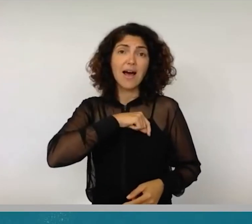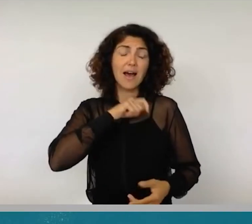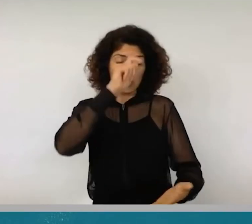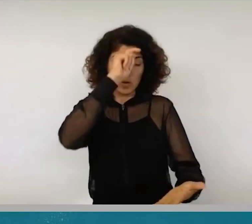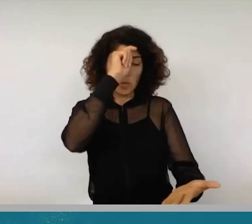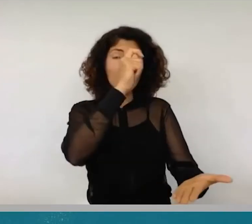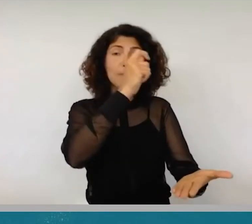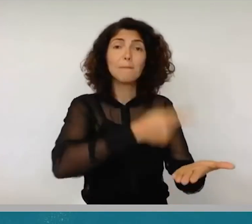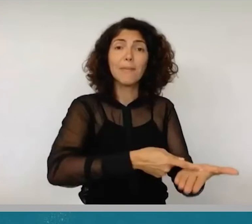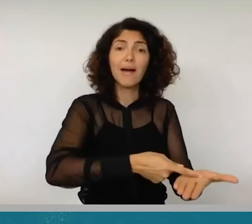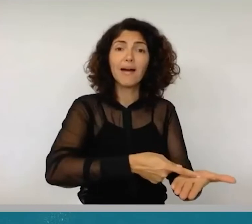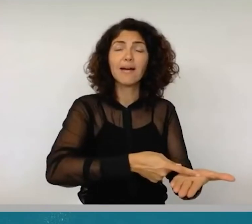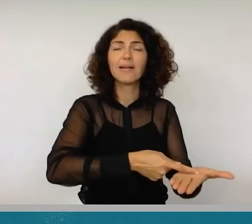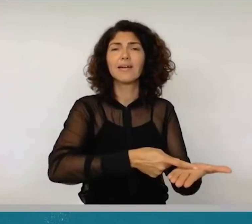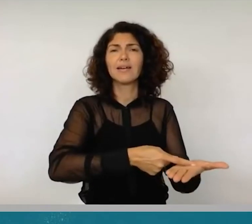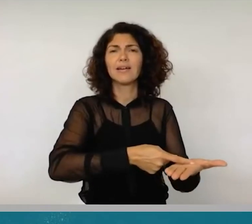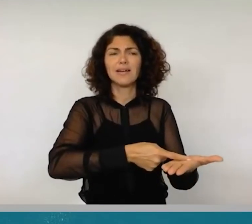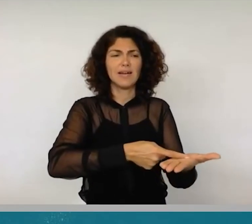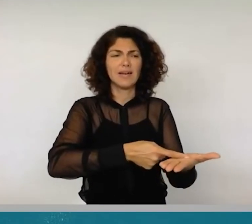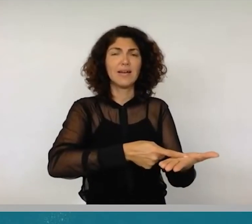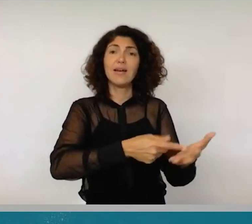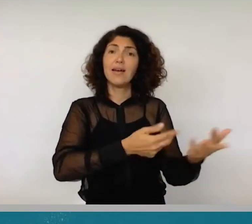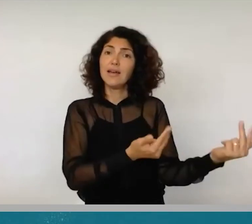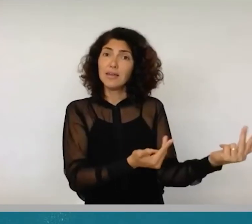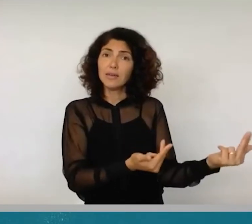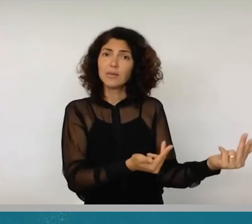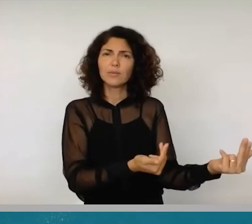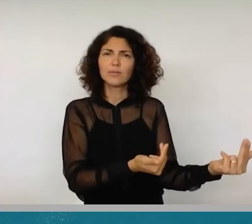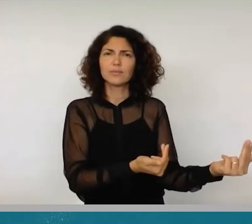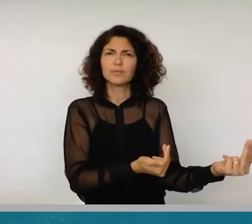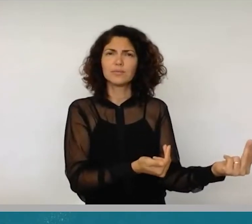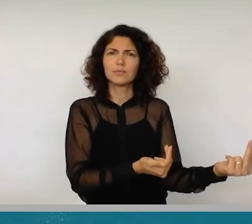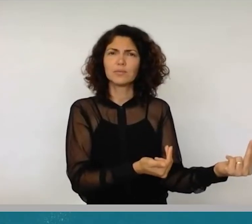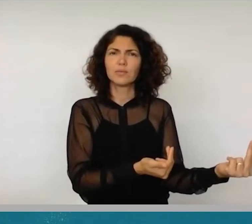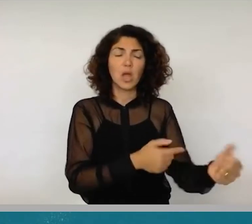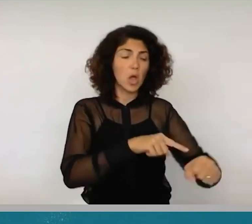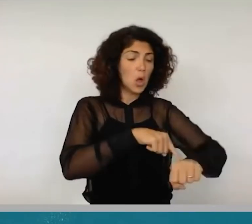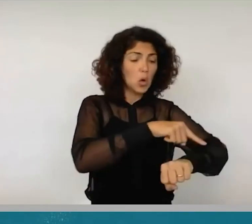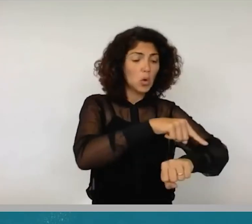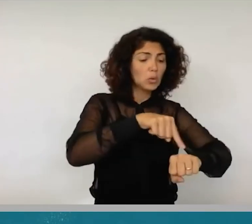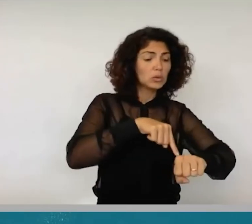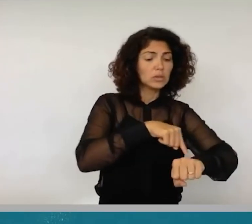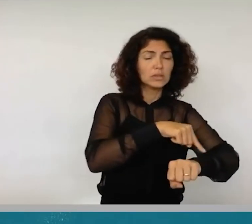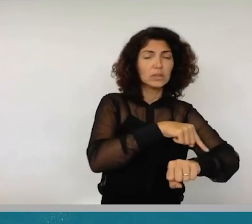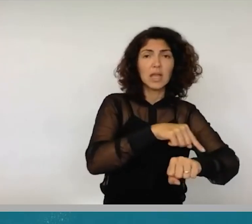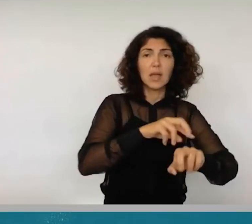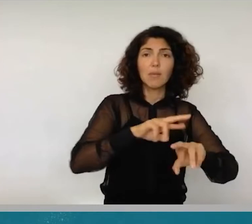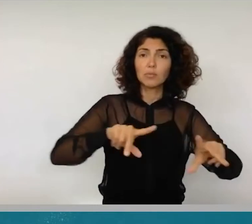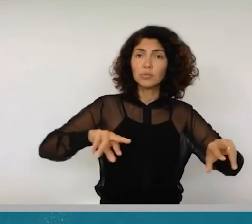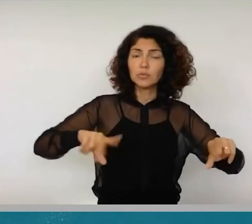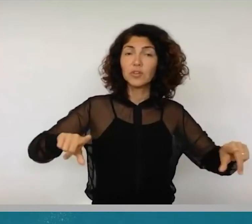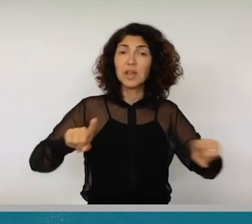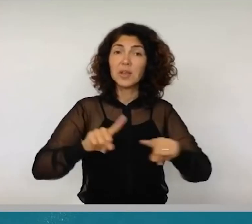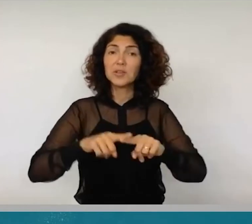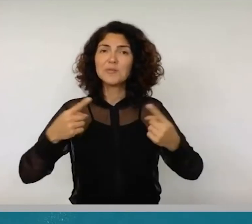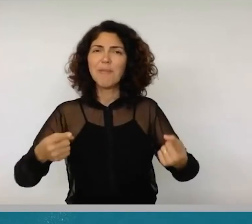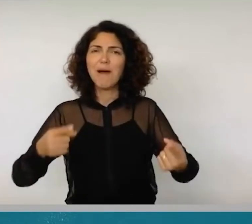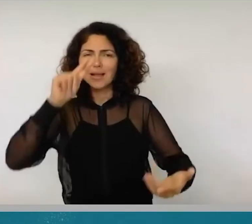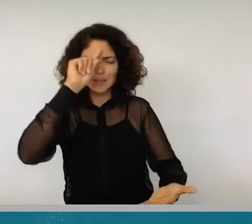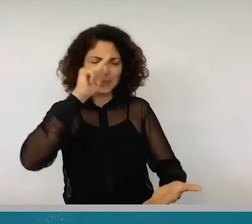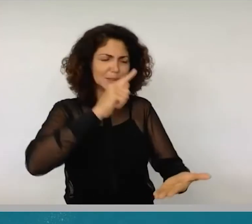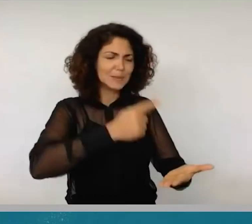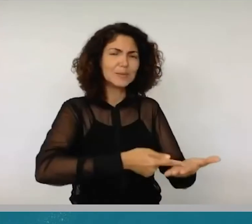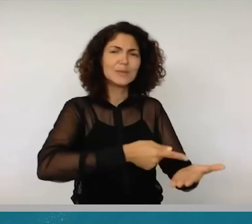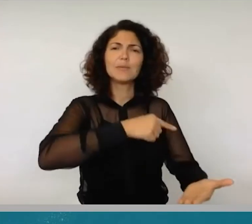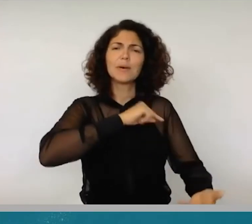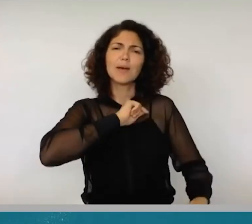acharam ruim. Ô Senhor Jesus, nós trabalhamos o dia todo e eles só trabalhando uma hora e está ganhando a mesma coisa. O Senhor falou, mas eu não combinei com você